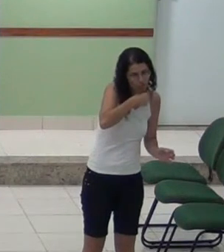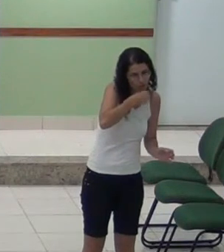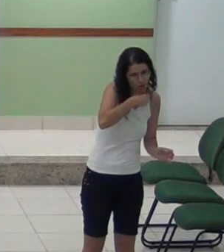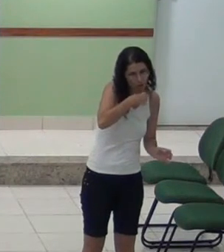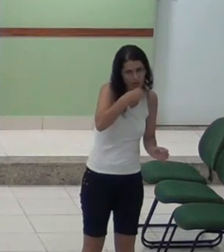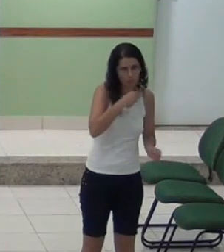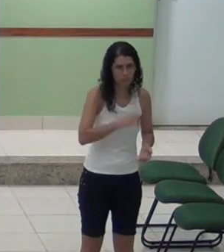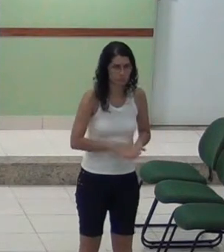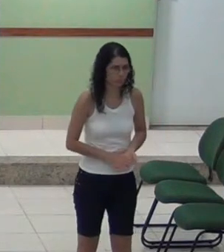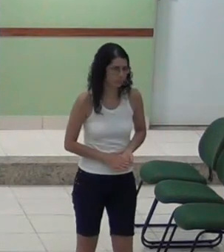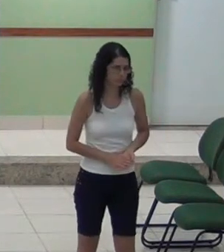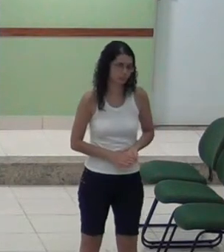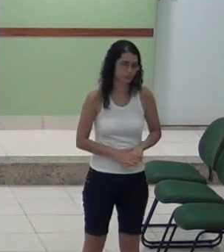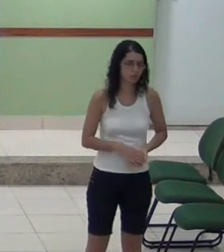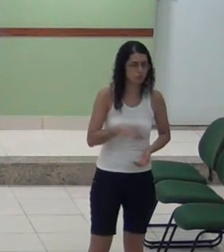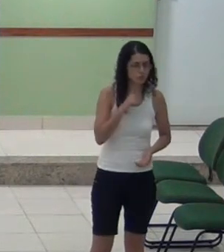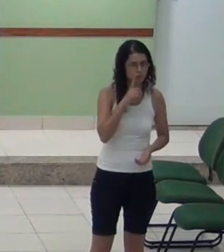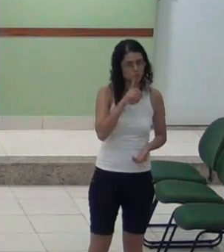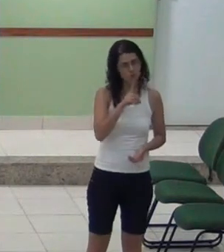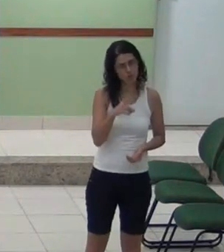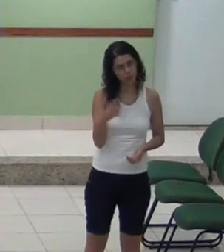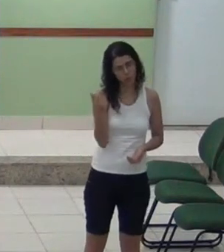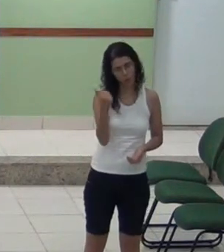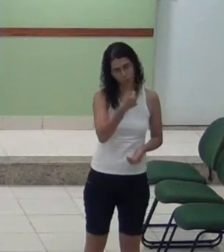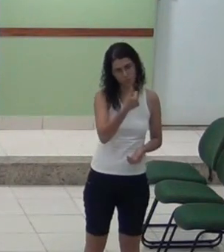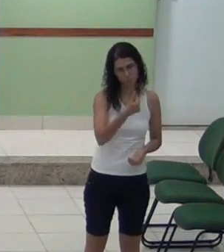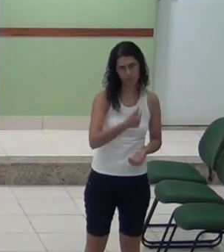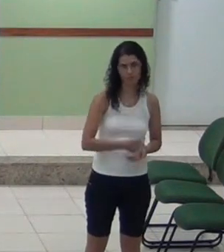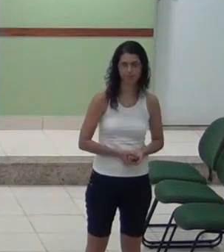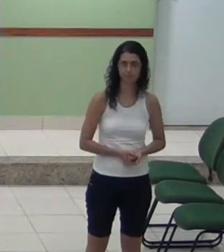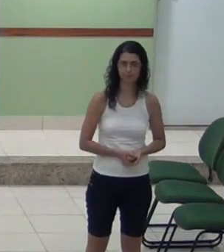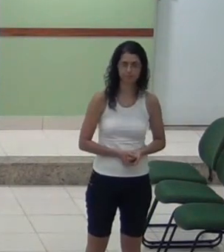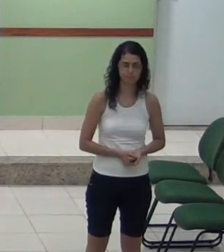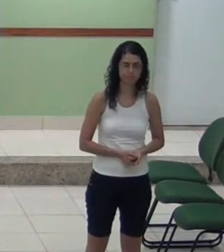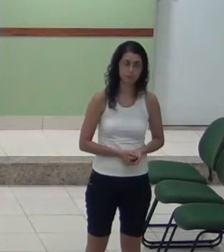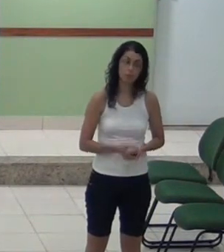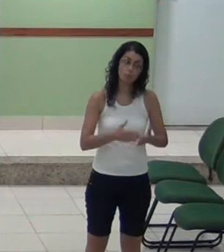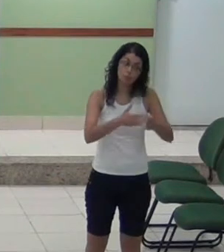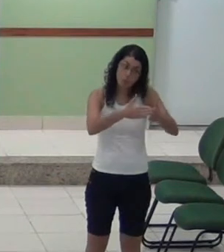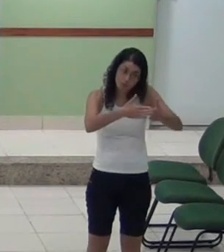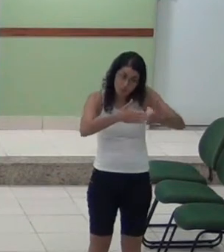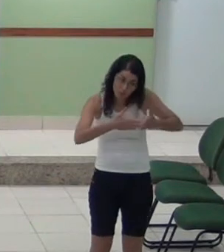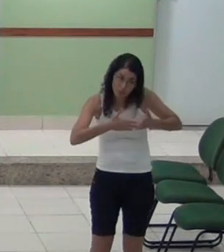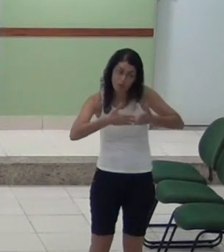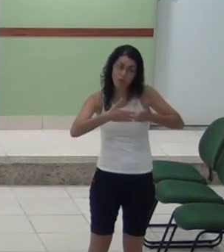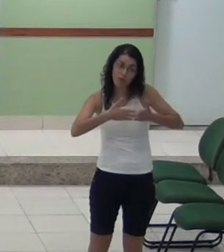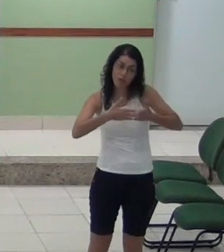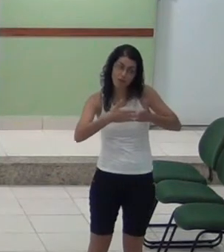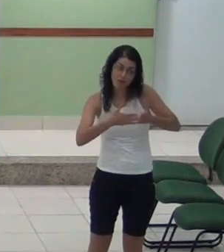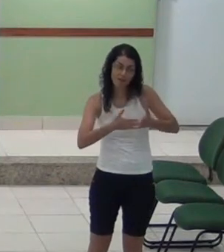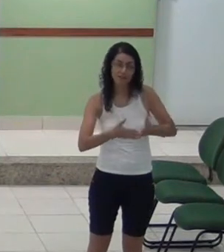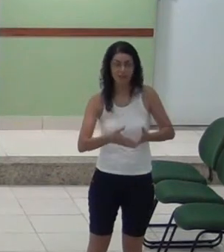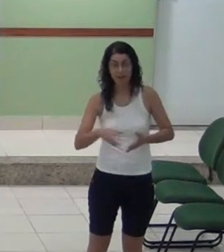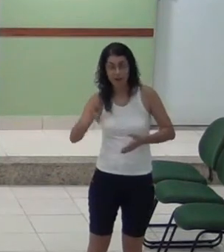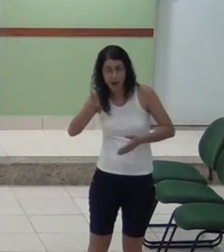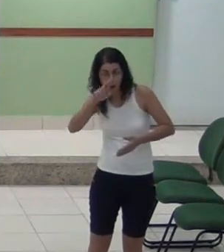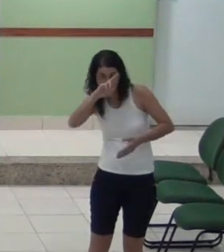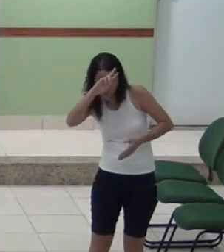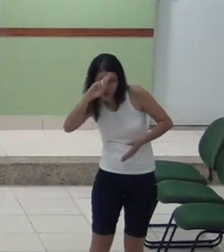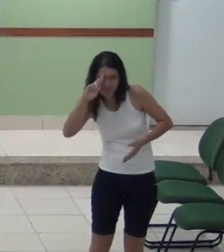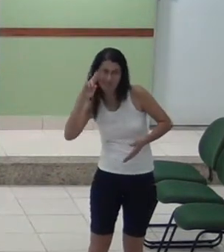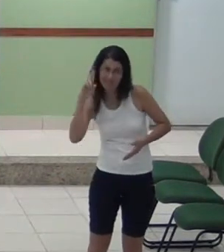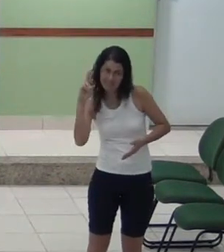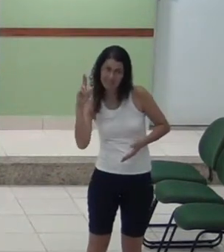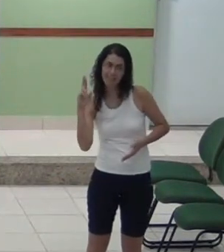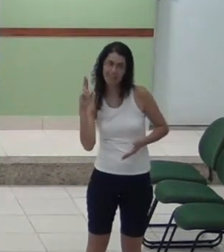Mimi, dia 11. Por favor, irmã Roseli insiste, por favor. Eu sei que os irmãos não vão